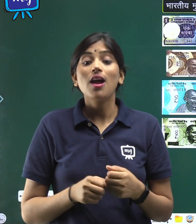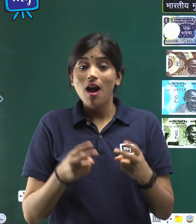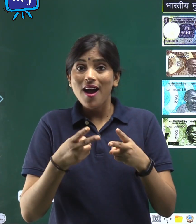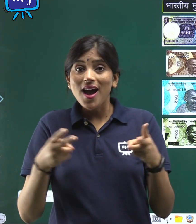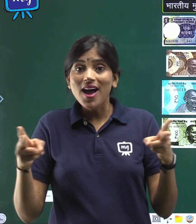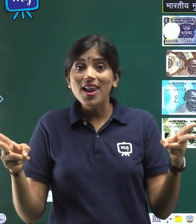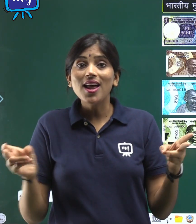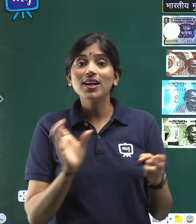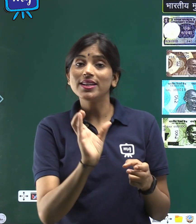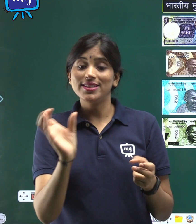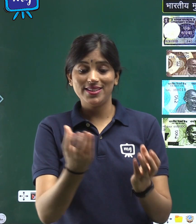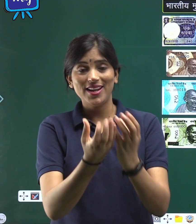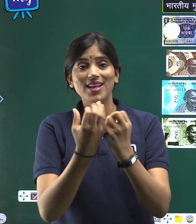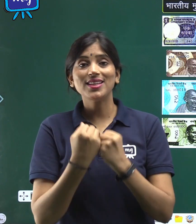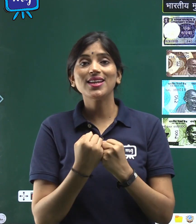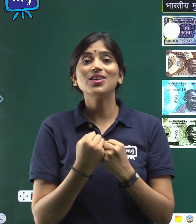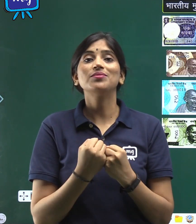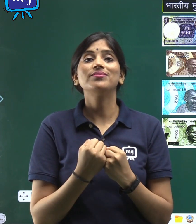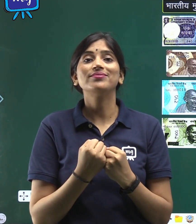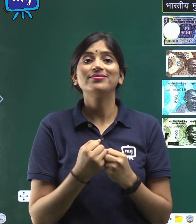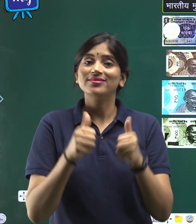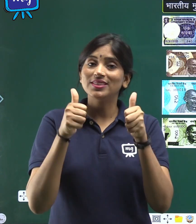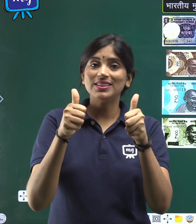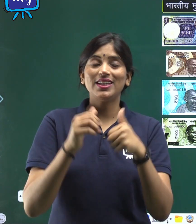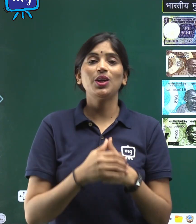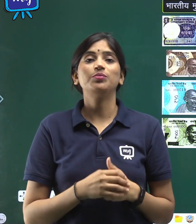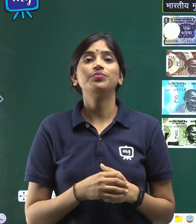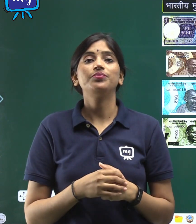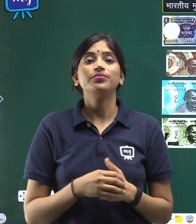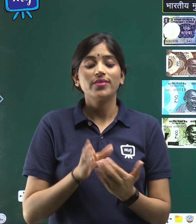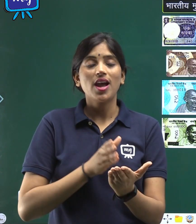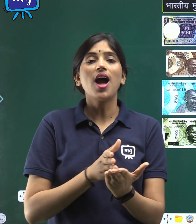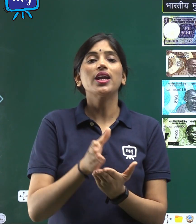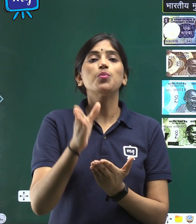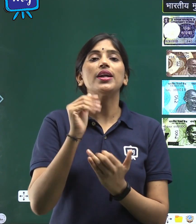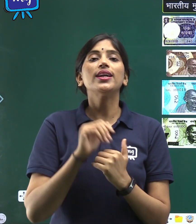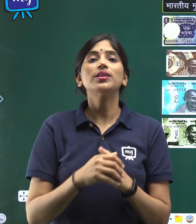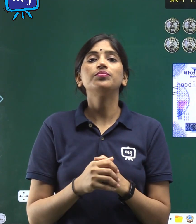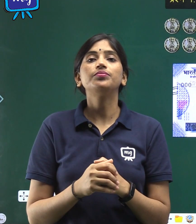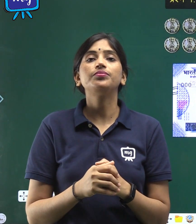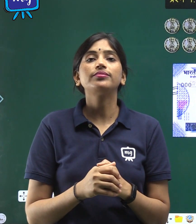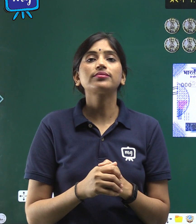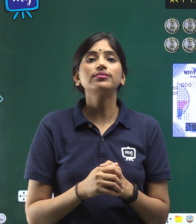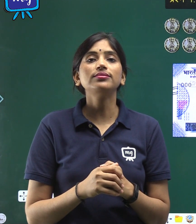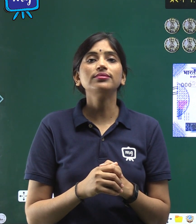चीजें लाते हैं। ठीक है, आगे बढ़ें।